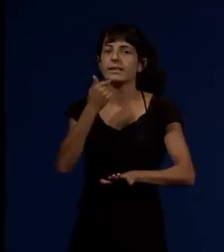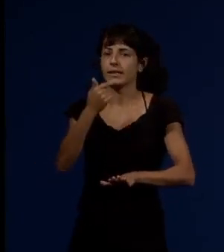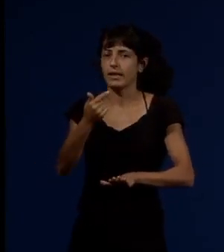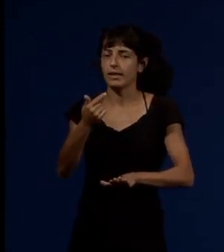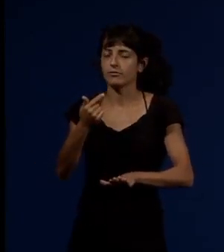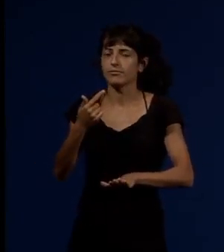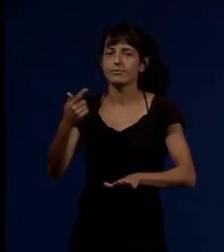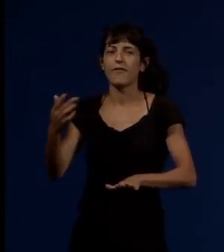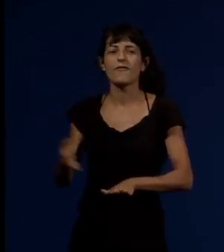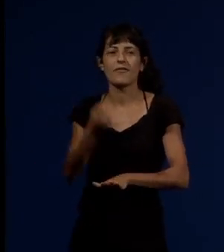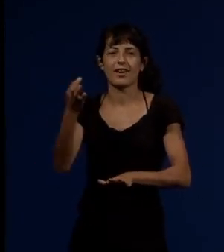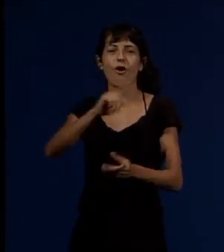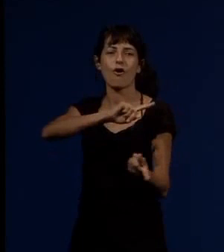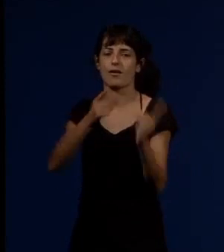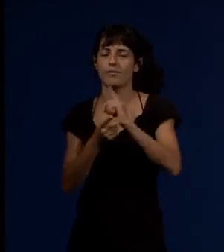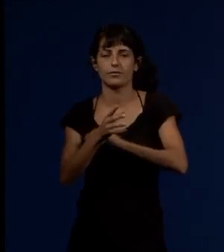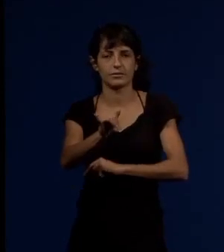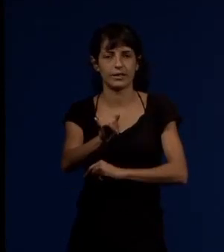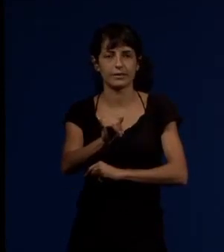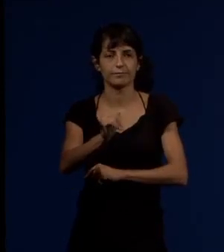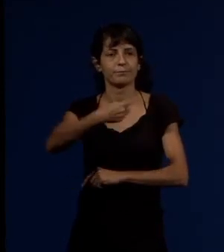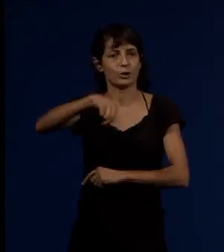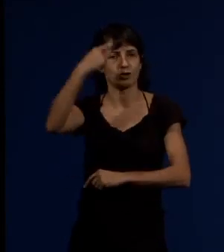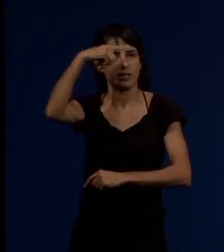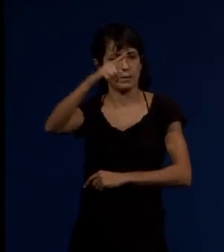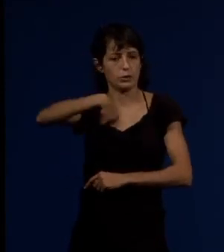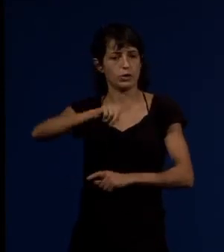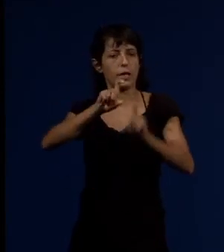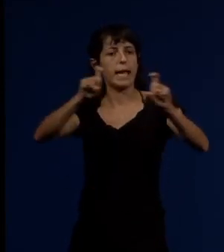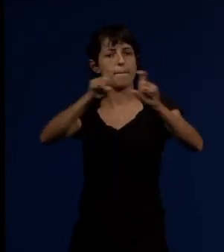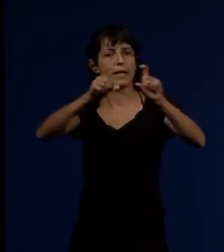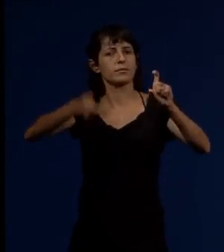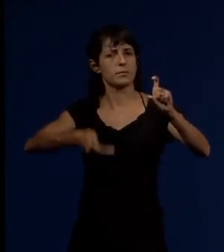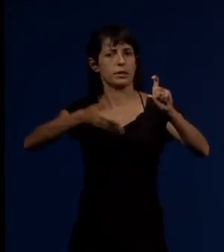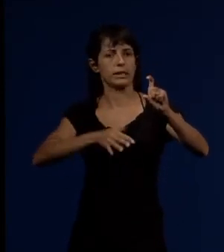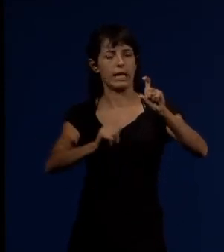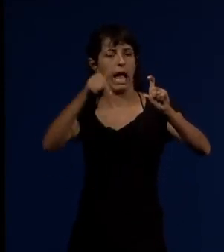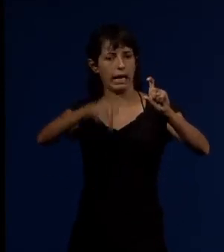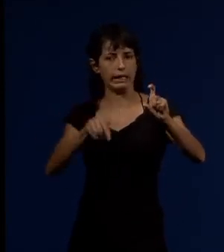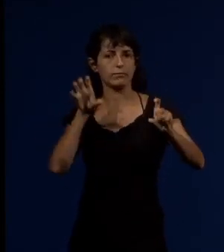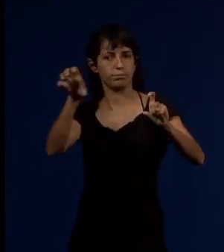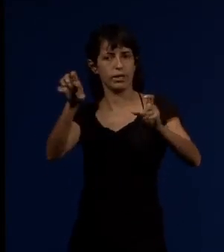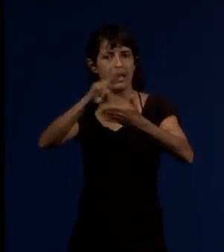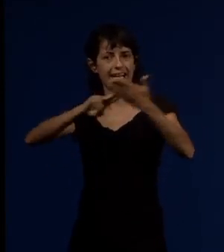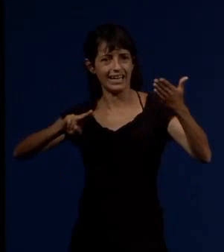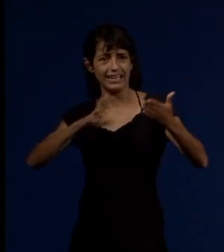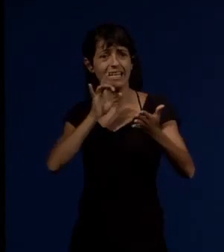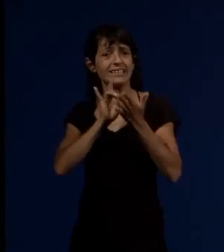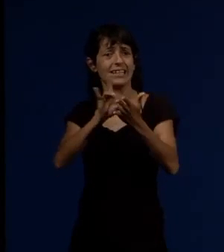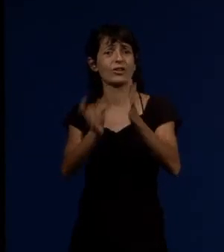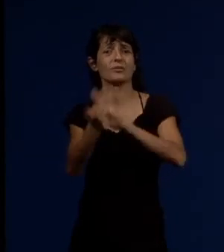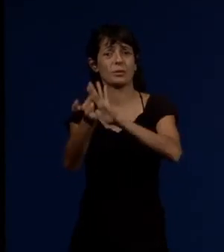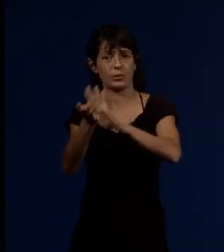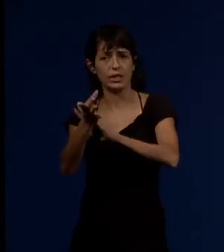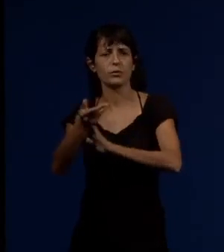haber cambios. Sabedes que temos empresas moi relevantes en Galicia, sectores productivos moi relevantes para